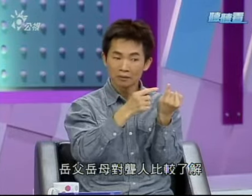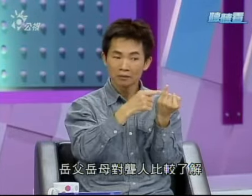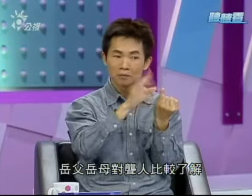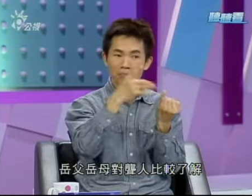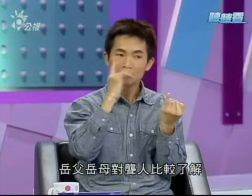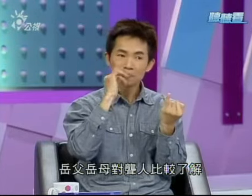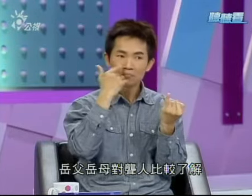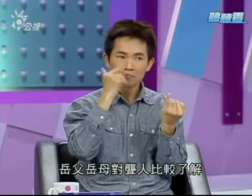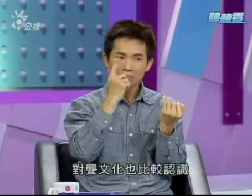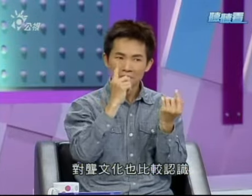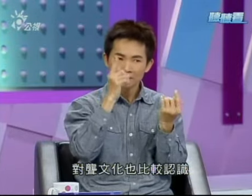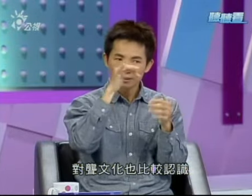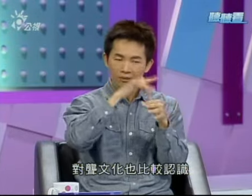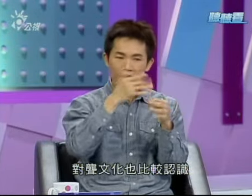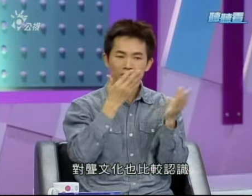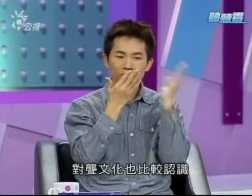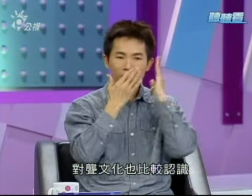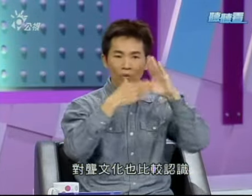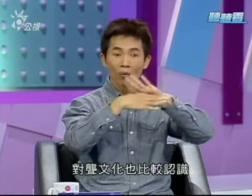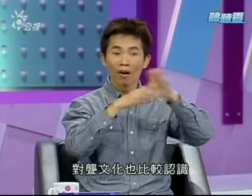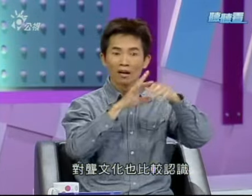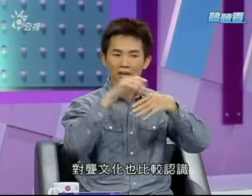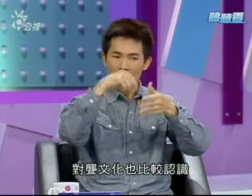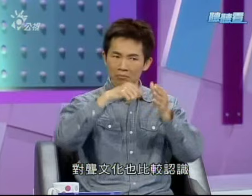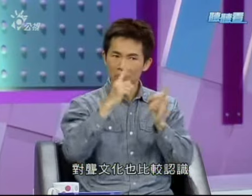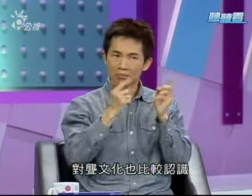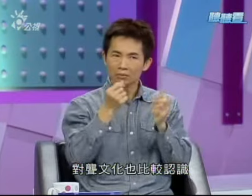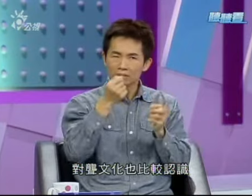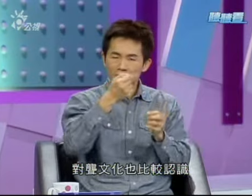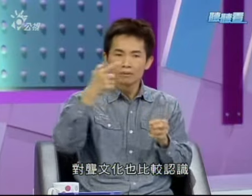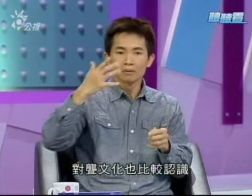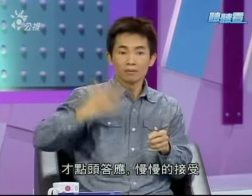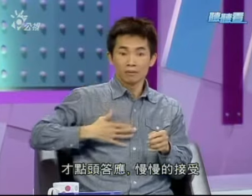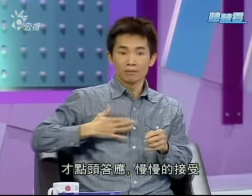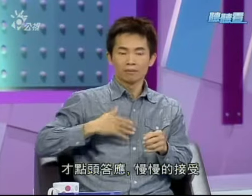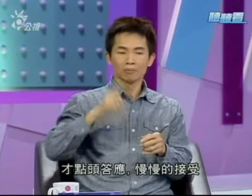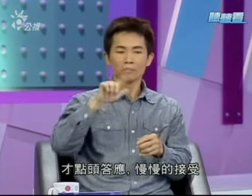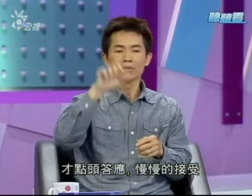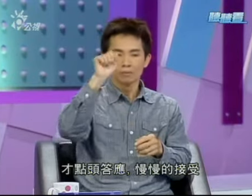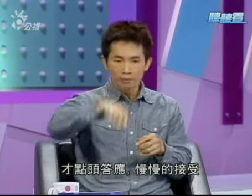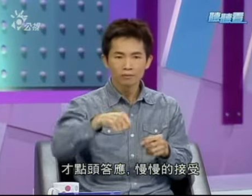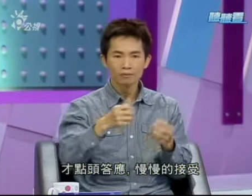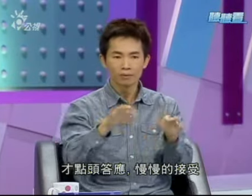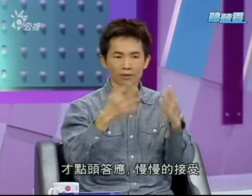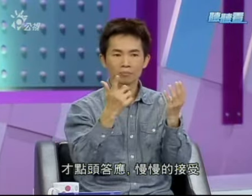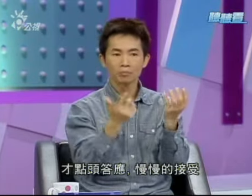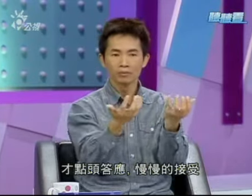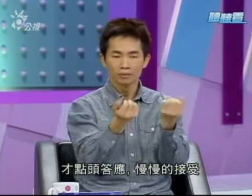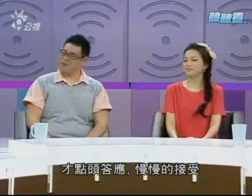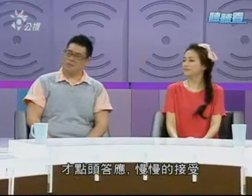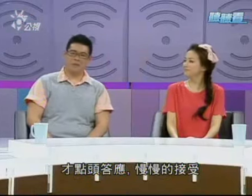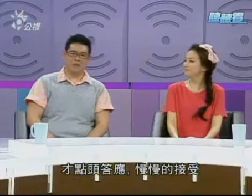解对龙文化也比较认识才点头答应慢慢地接受